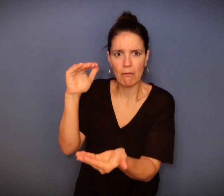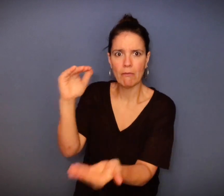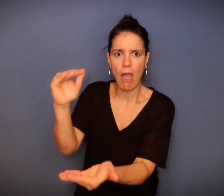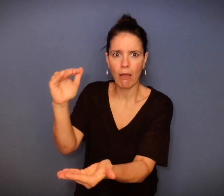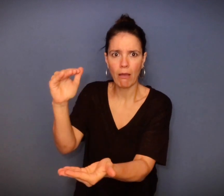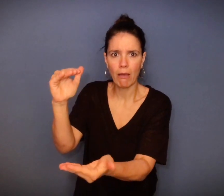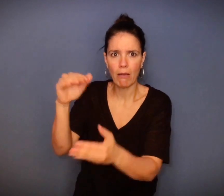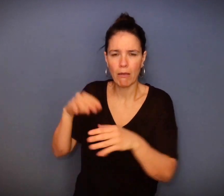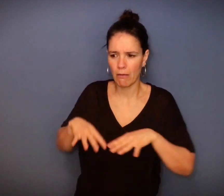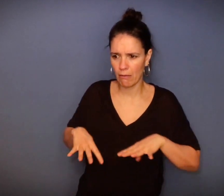Il était grand,